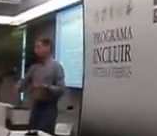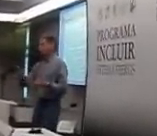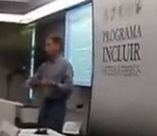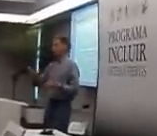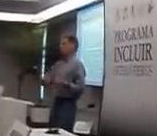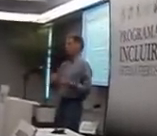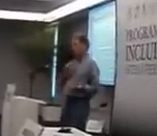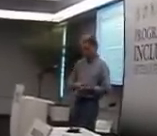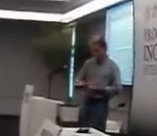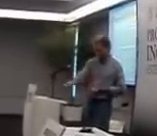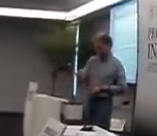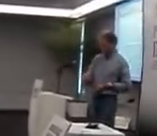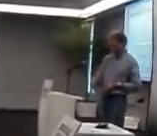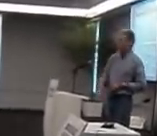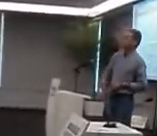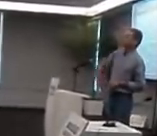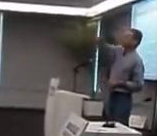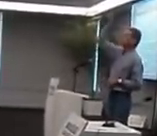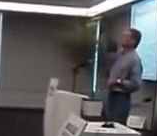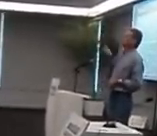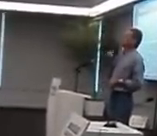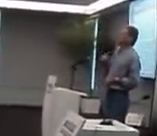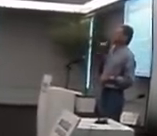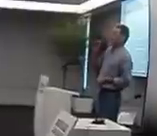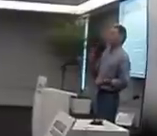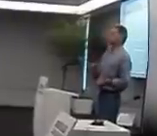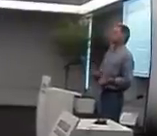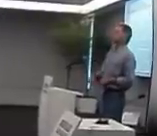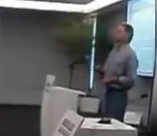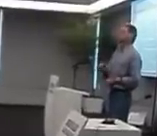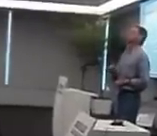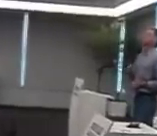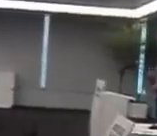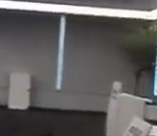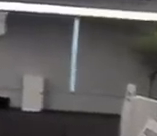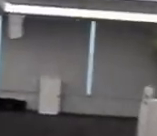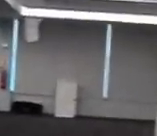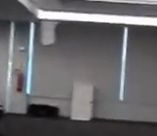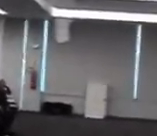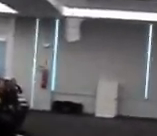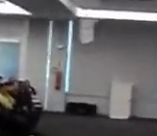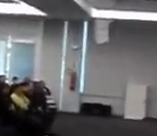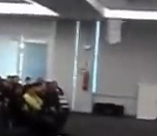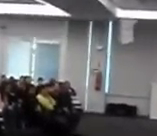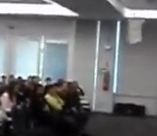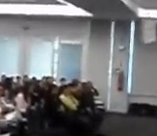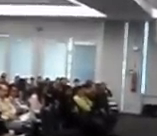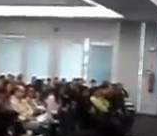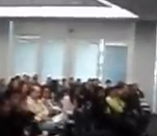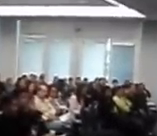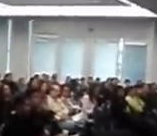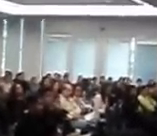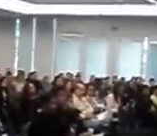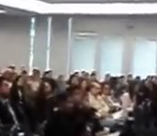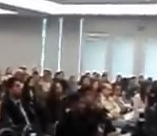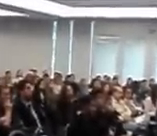Então, até hoje, durante muitos anos, há muito problema em relação a acessibilidade, são 6 andares, e é